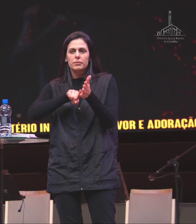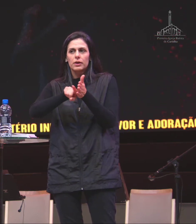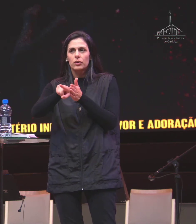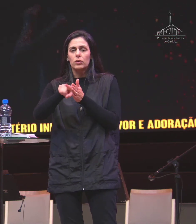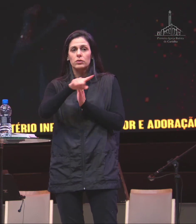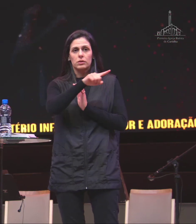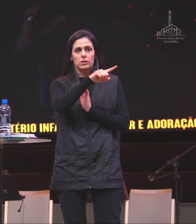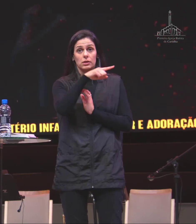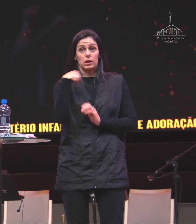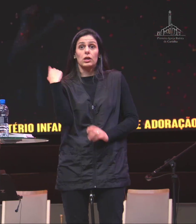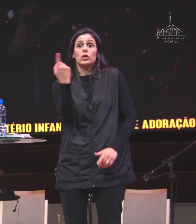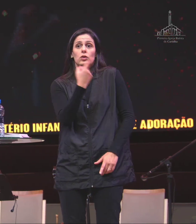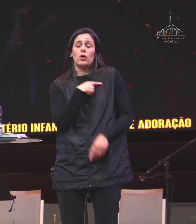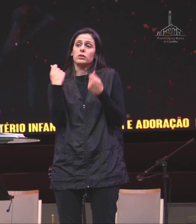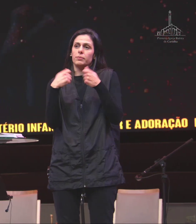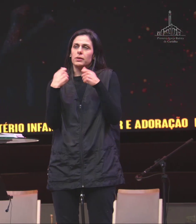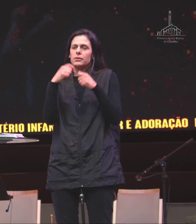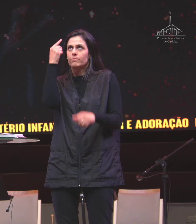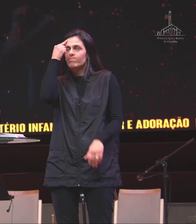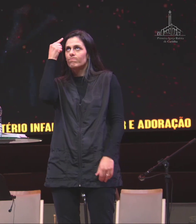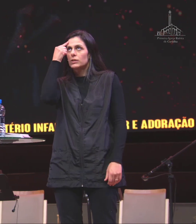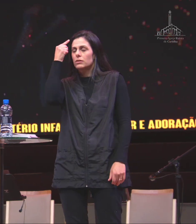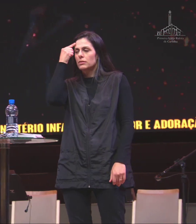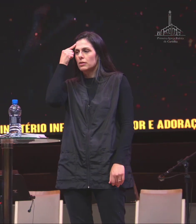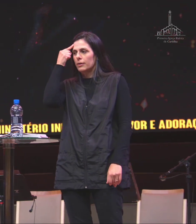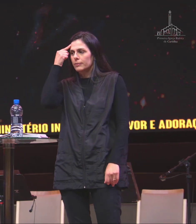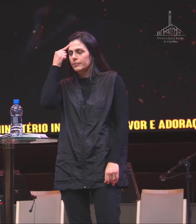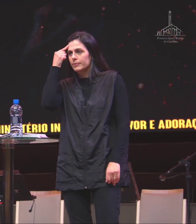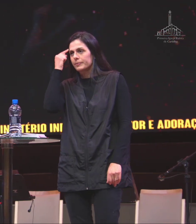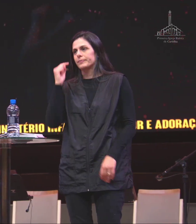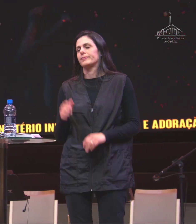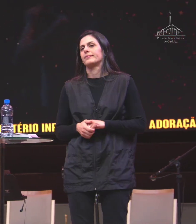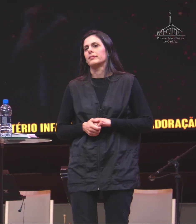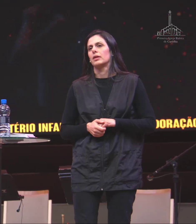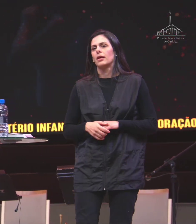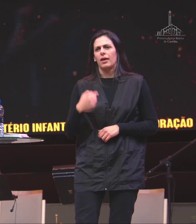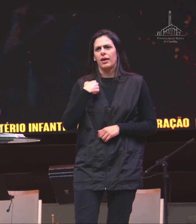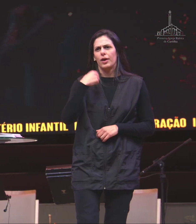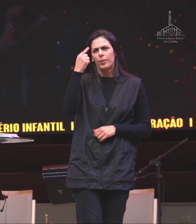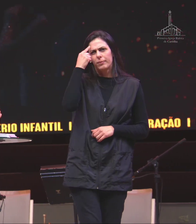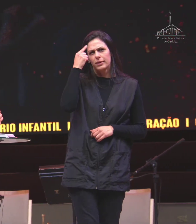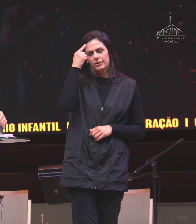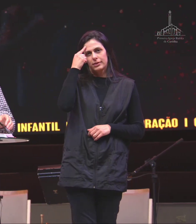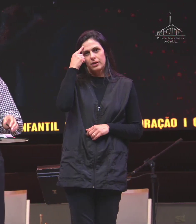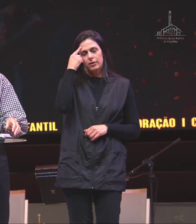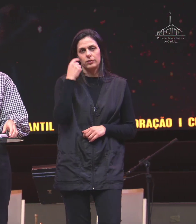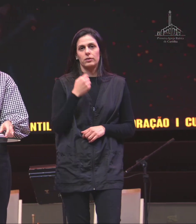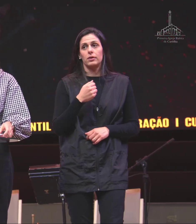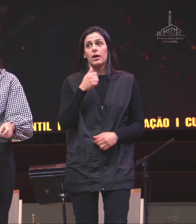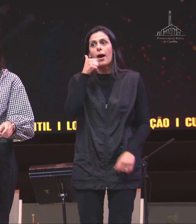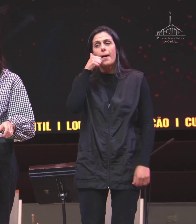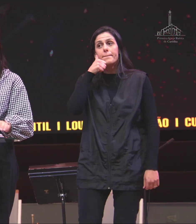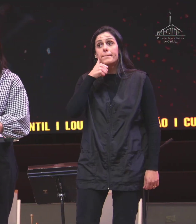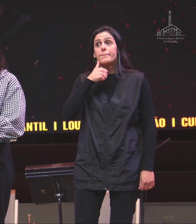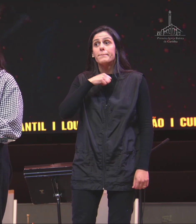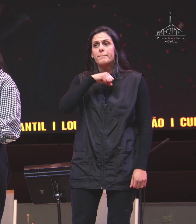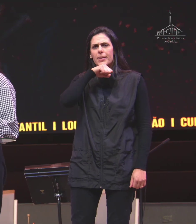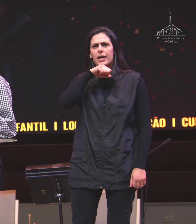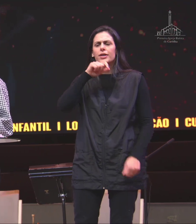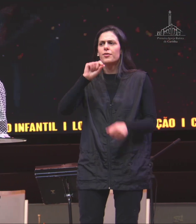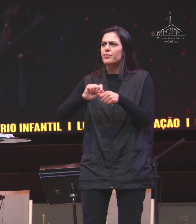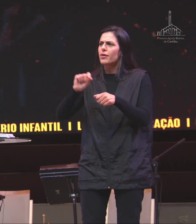era muito divertido. A gente vai ler hoje, a gente já leu hoje, né? Uma carta que Paulo escreveu à igreja de Corinto. E eu